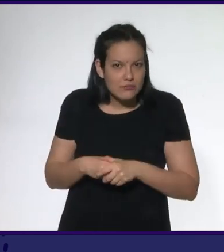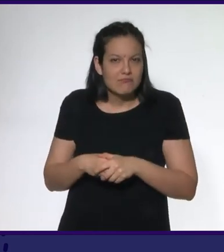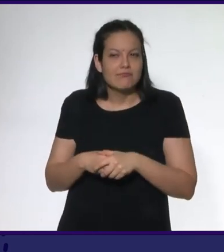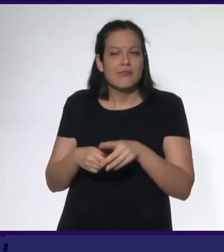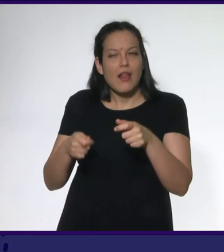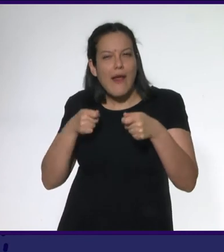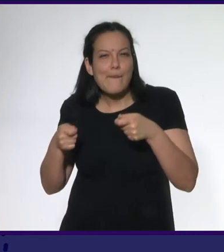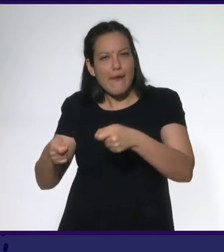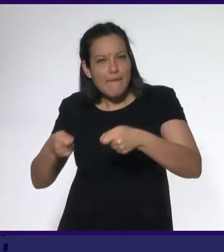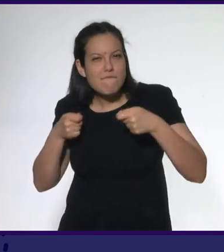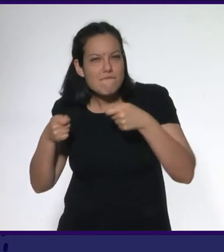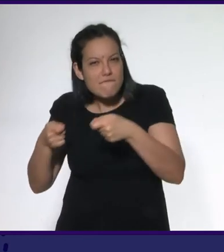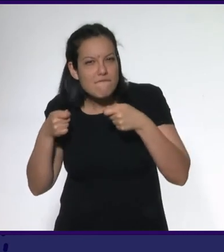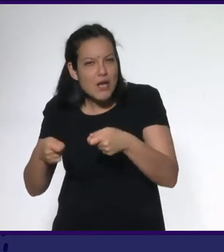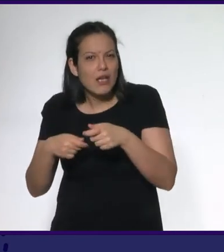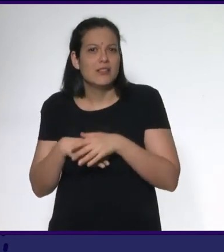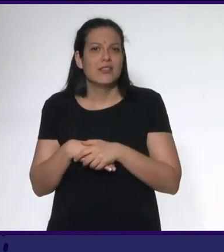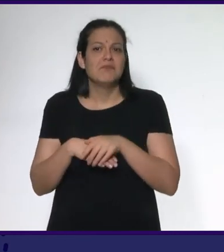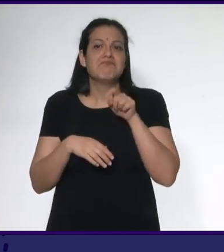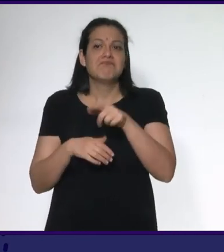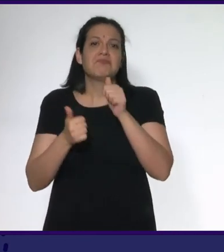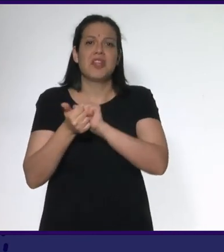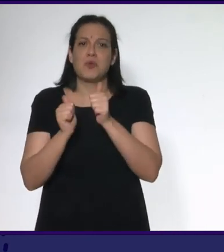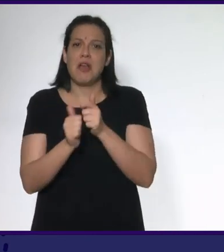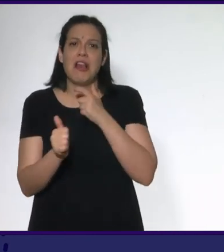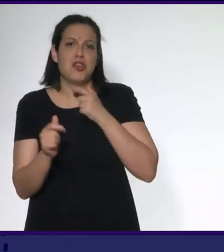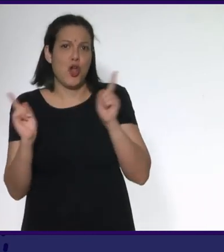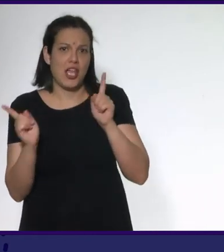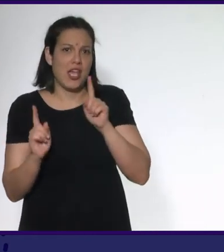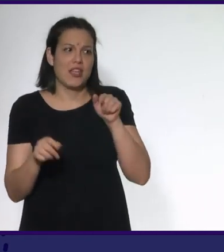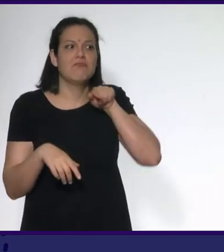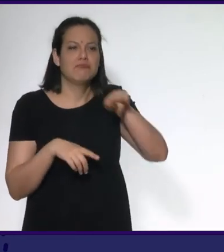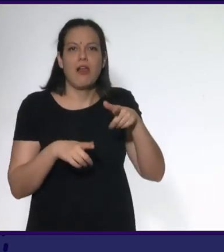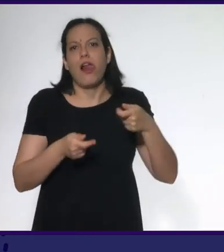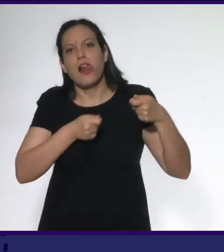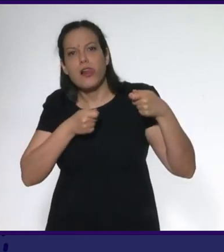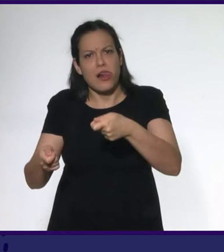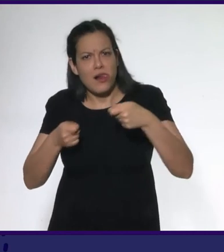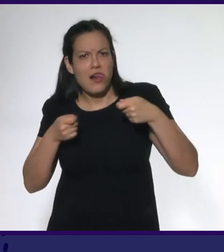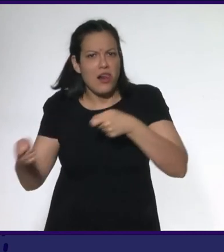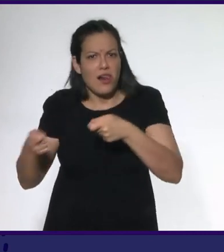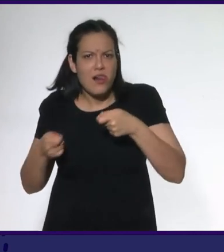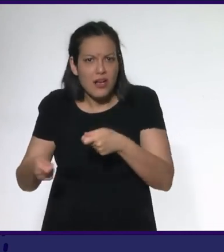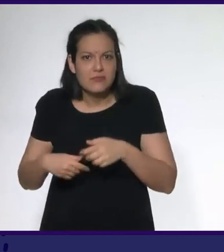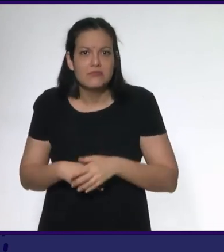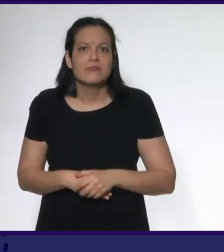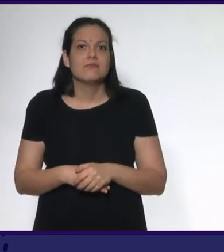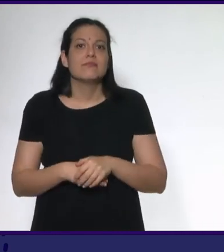manipularla y presionarla de diversas formas, imponerle relaciones sexuales no deseadas,